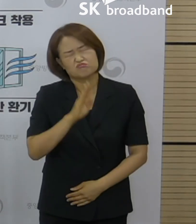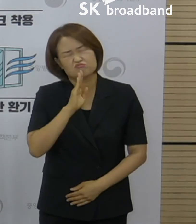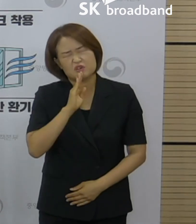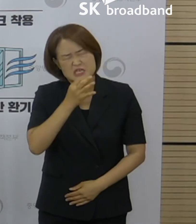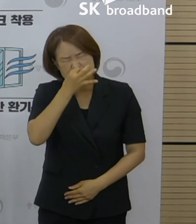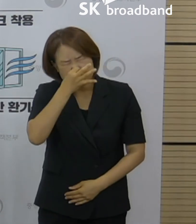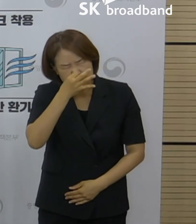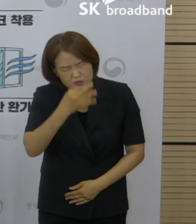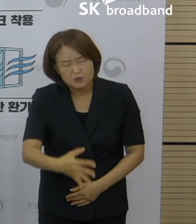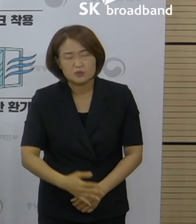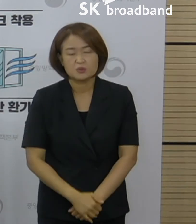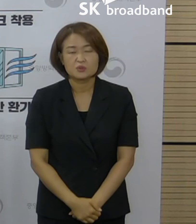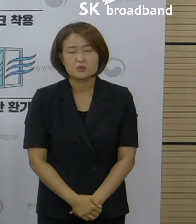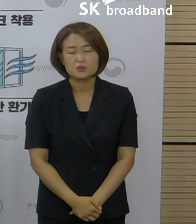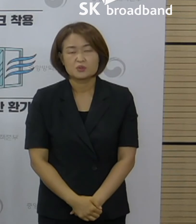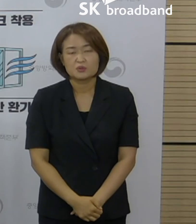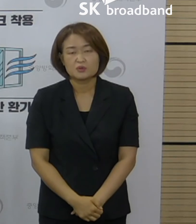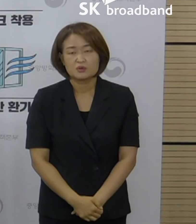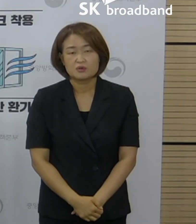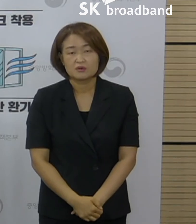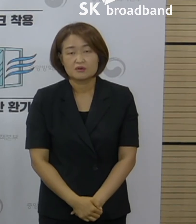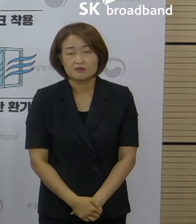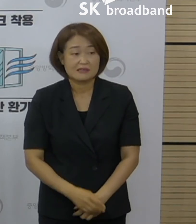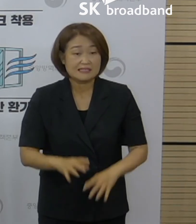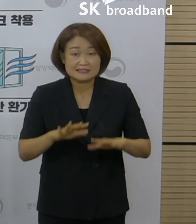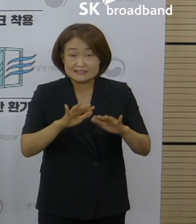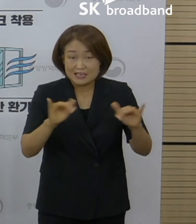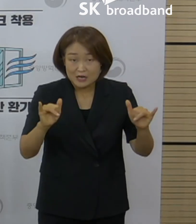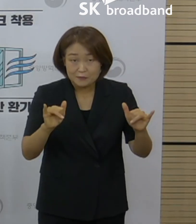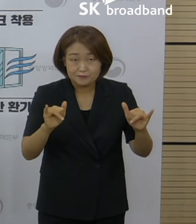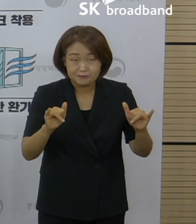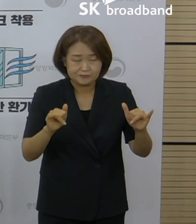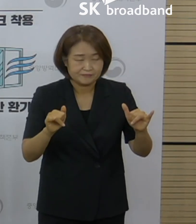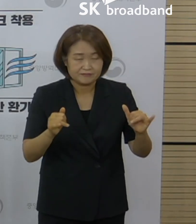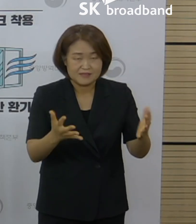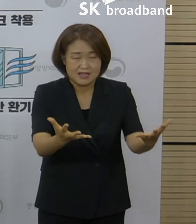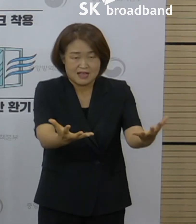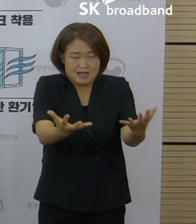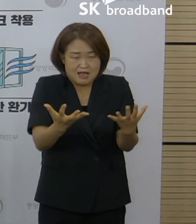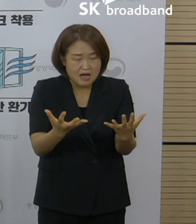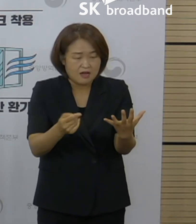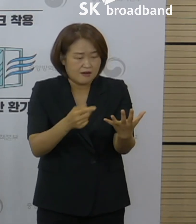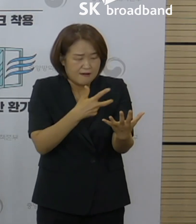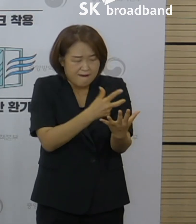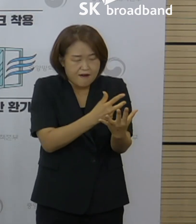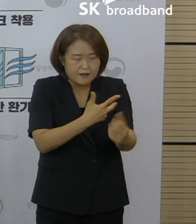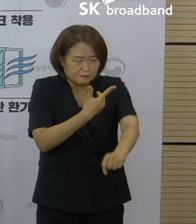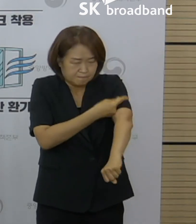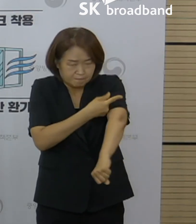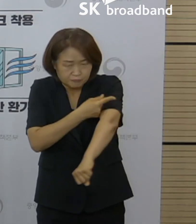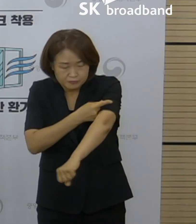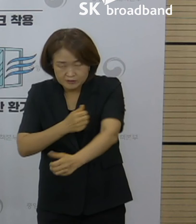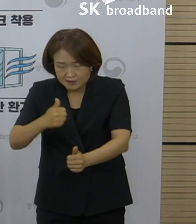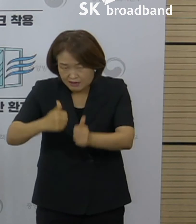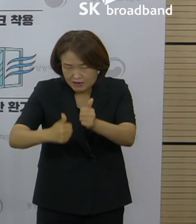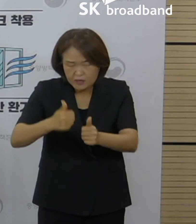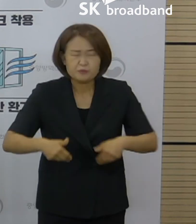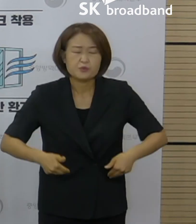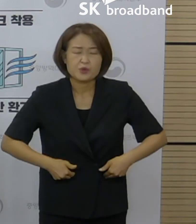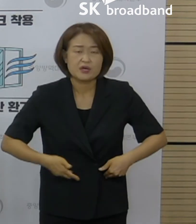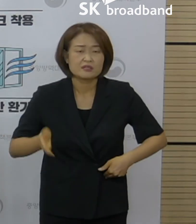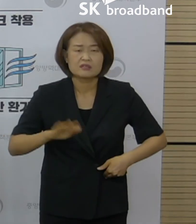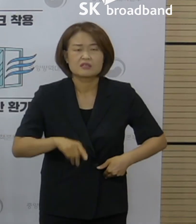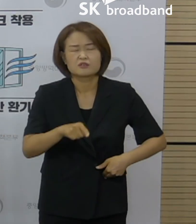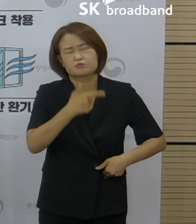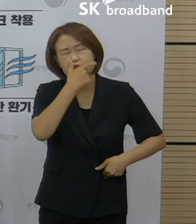매우 매우 높습니다. 특별히 임상 시험에 대한 장벽이 높은 것이 사실입니다. 현재